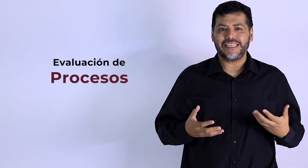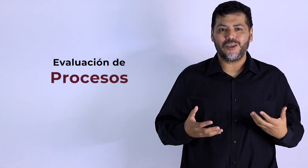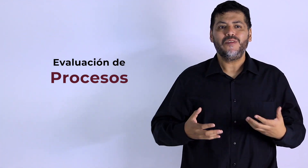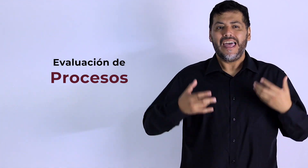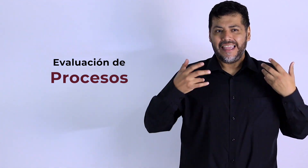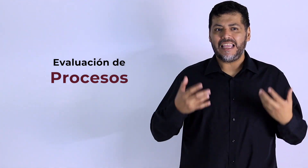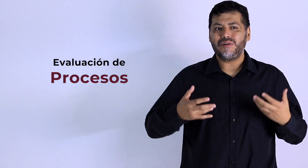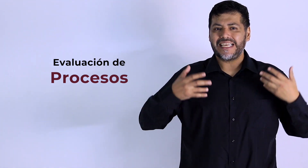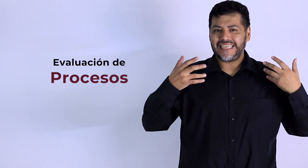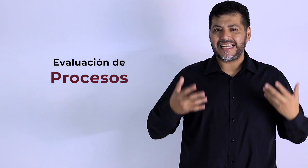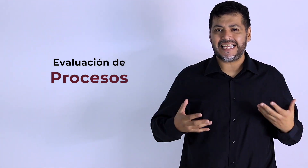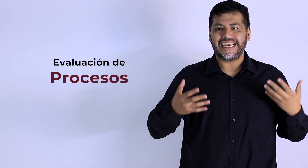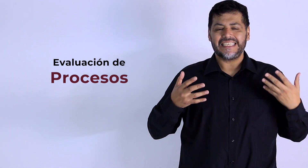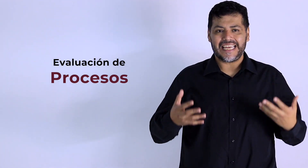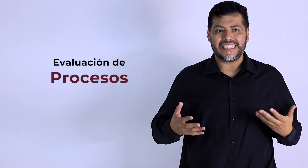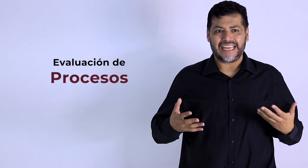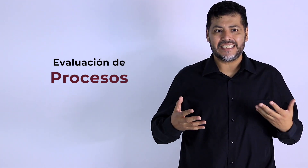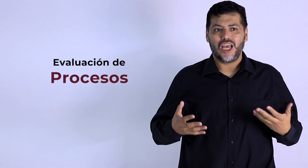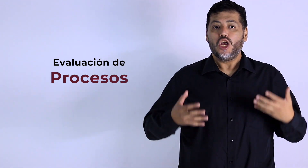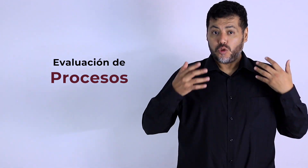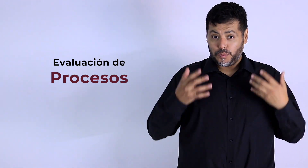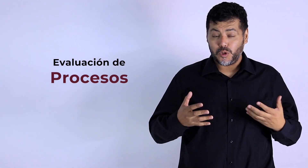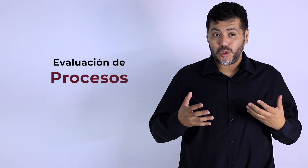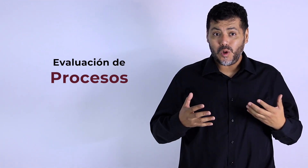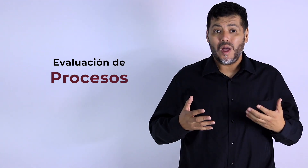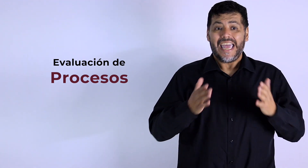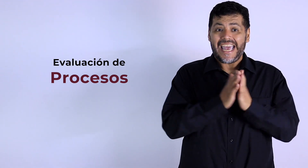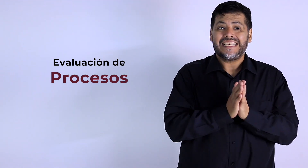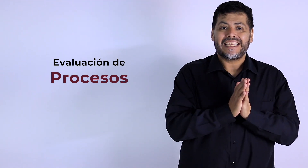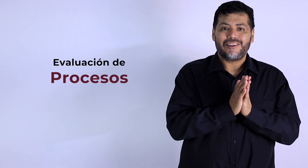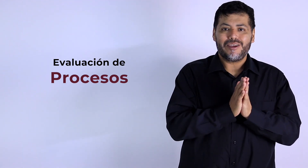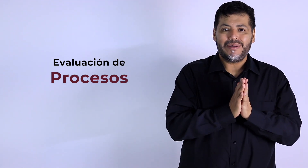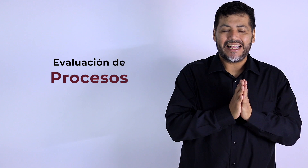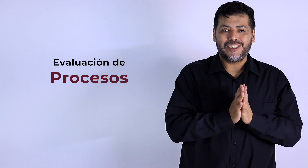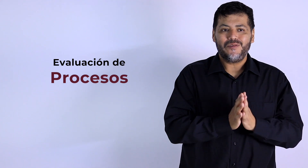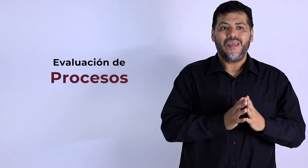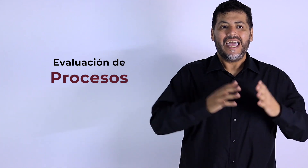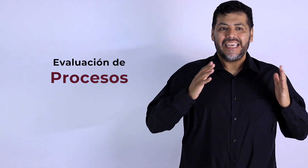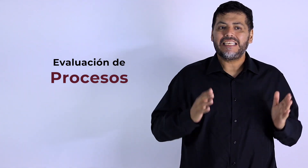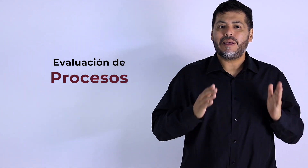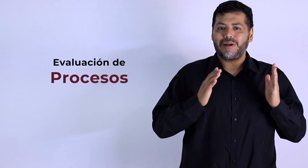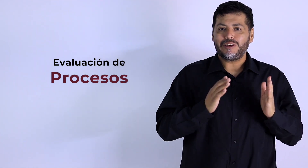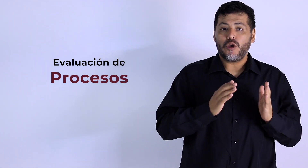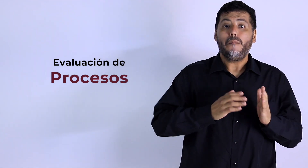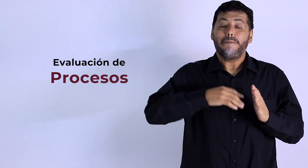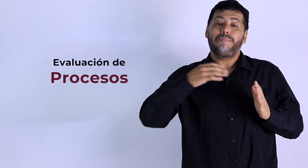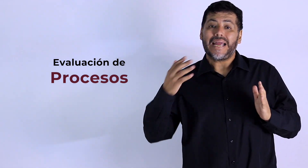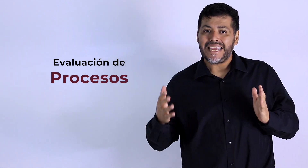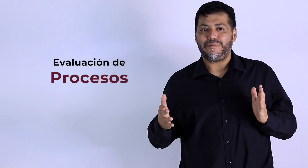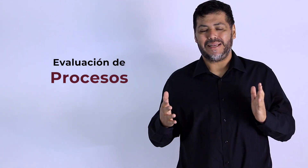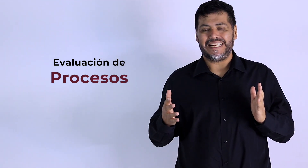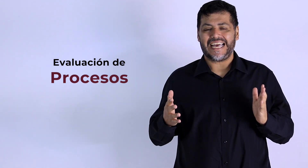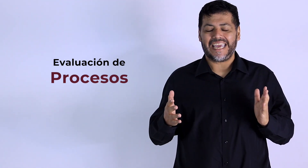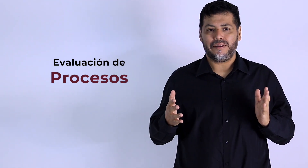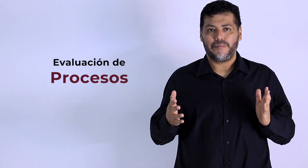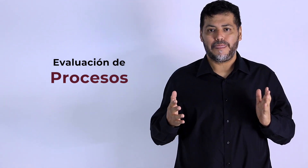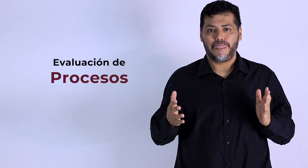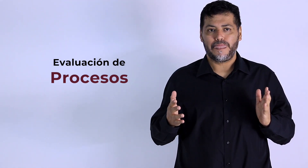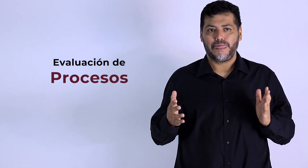modificación de nuestras estrategias didácticas. Su producto es la retroalimentación y es la evaluación para el aprendizaje.